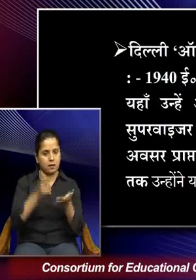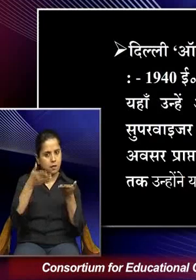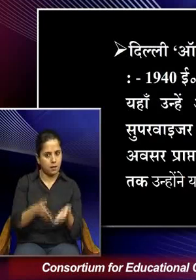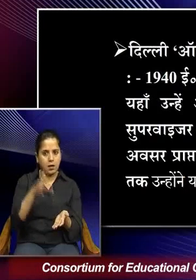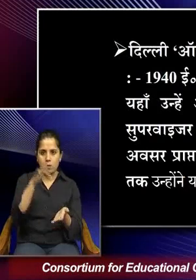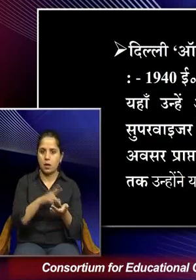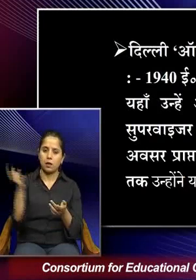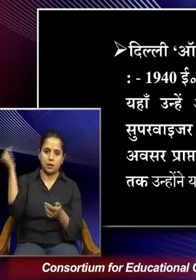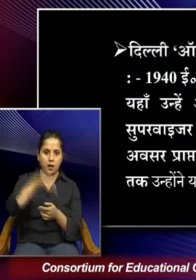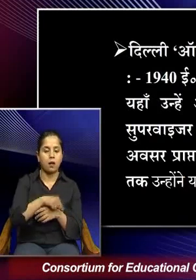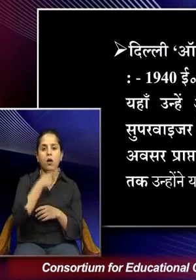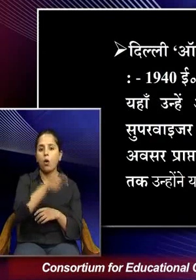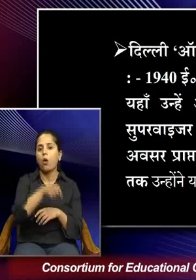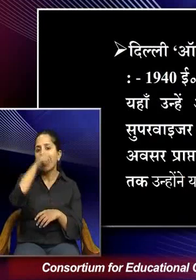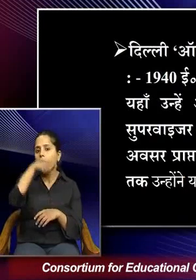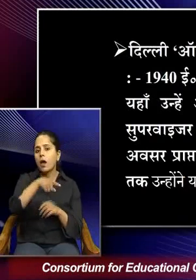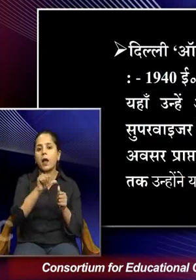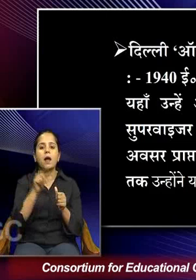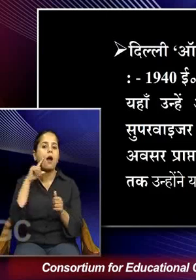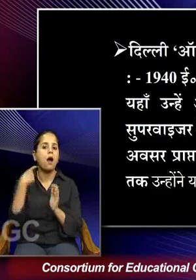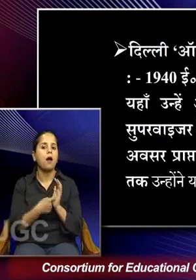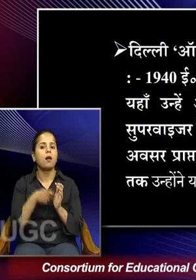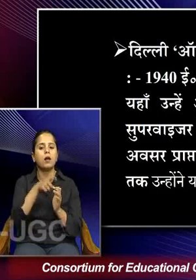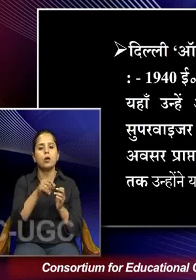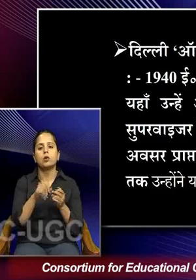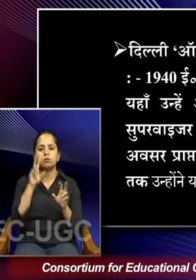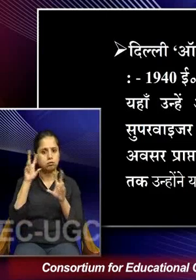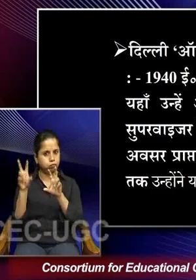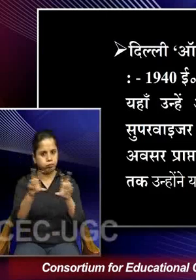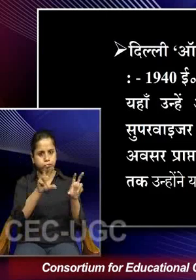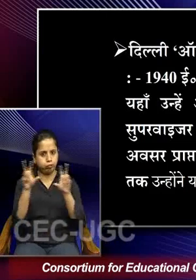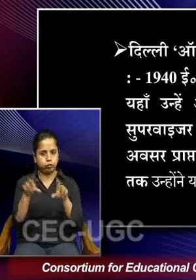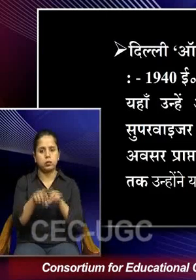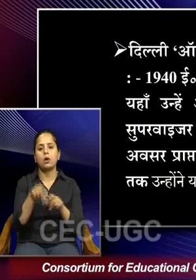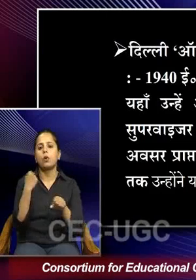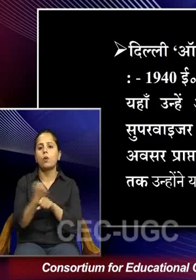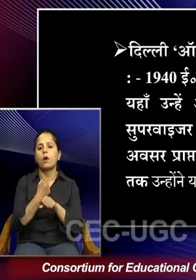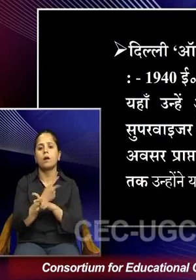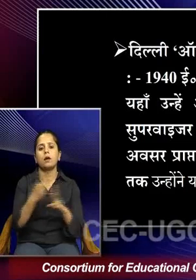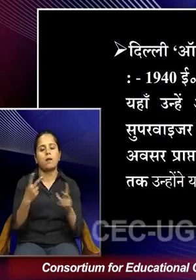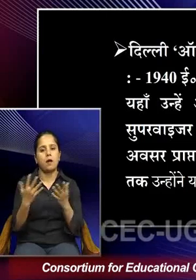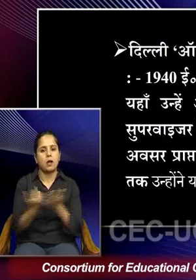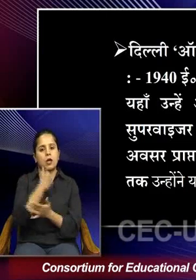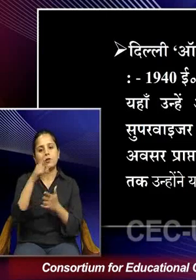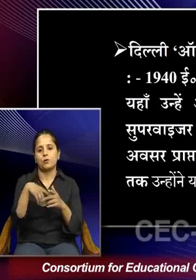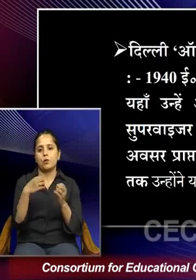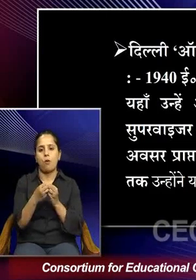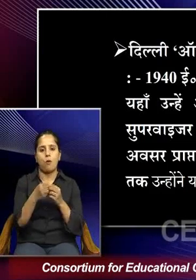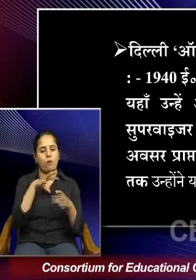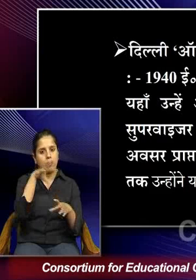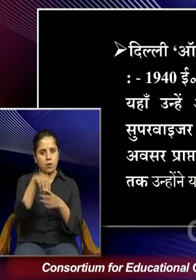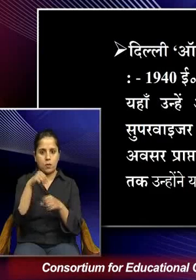जो इंडिया रेडियो में सुपरवाइजर के पद पर कार्य करने का अवसर प्राप्त हुआ